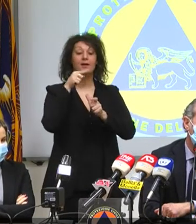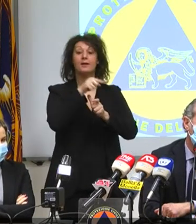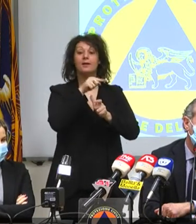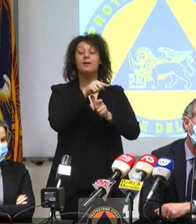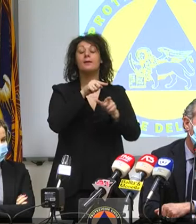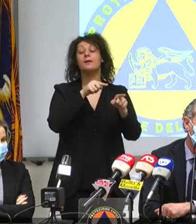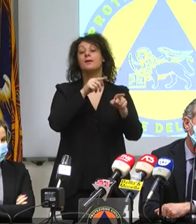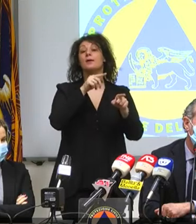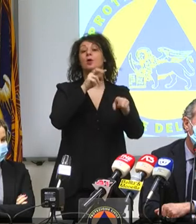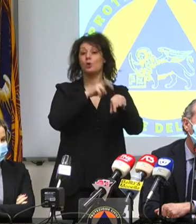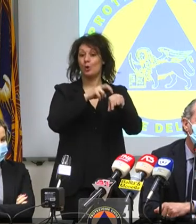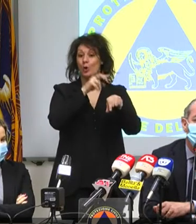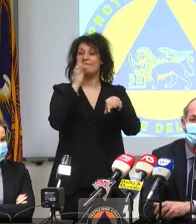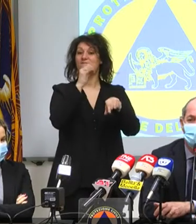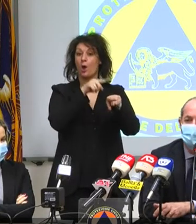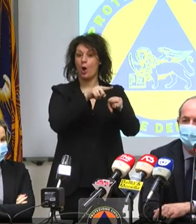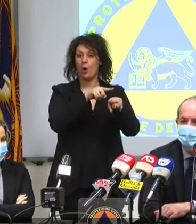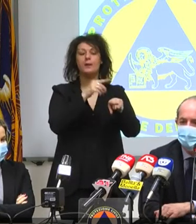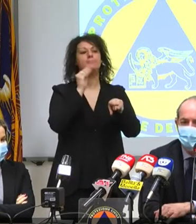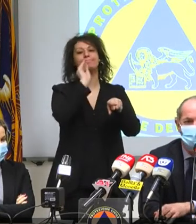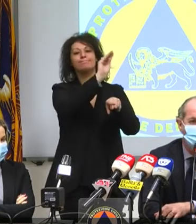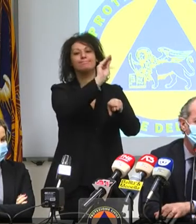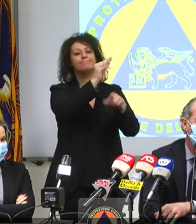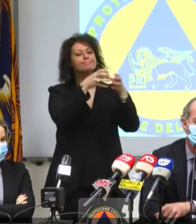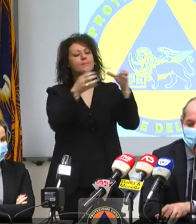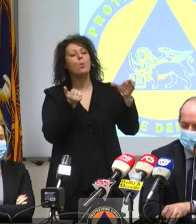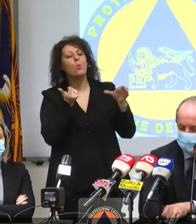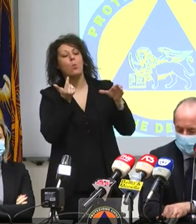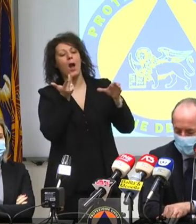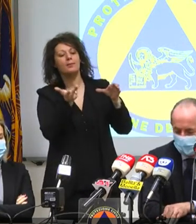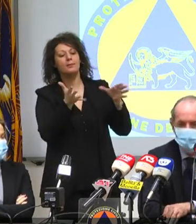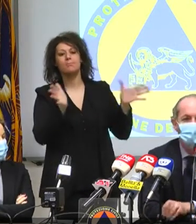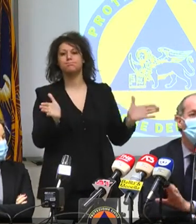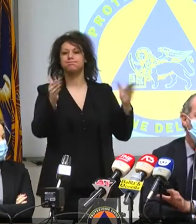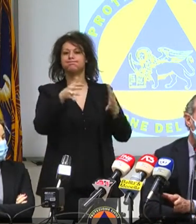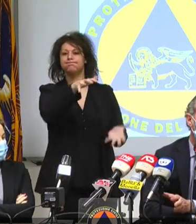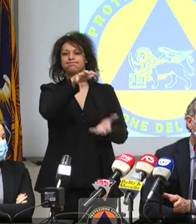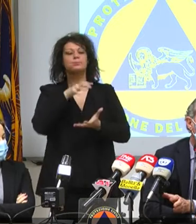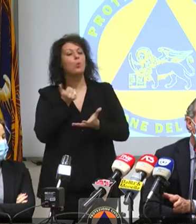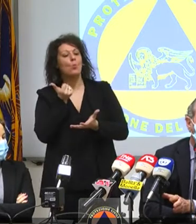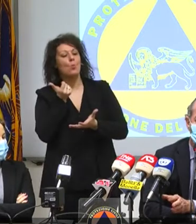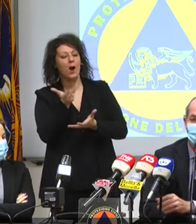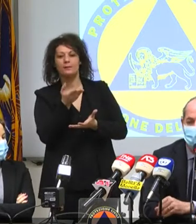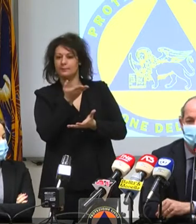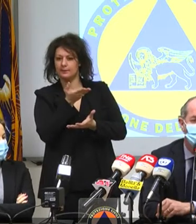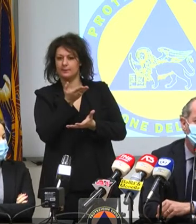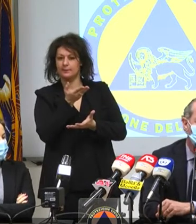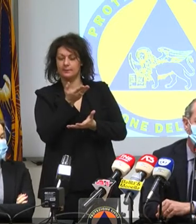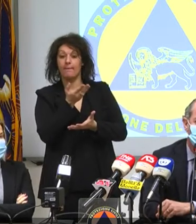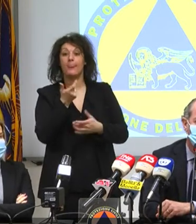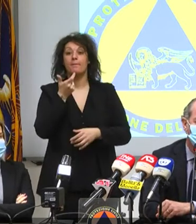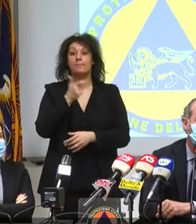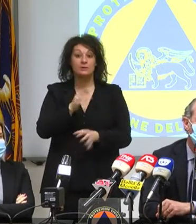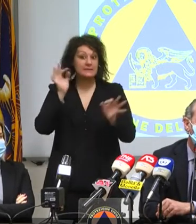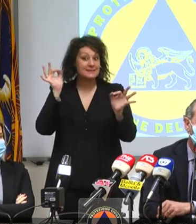lotti dei vaccini perché è evidente questo penso sia come si può del corretto riconoscerlo che qualora si fosse